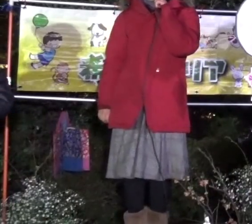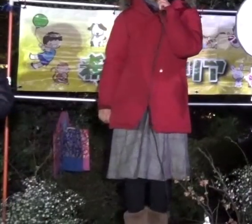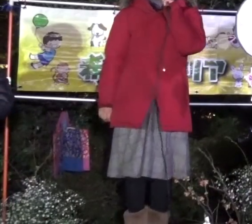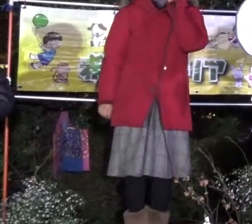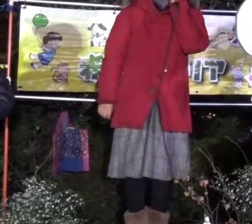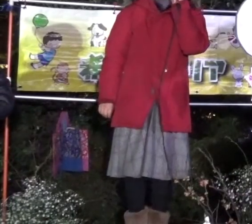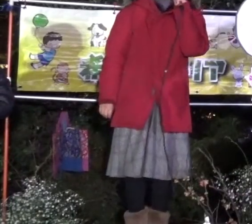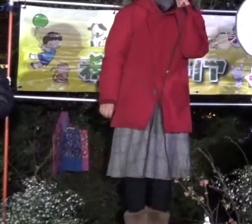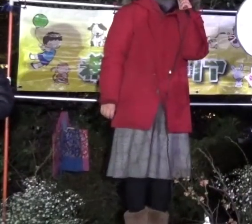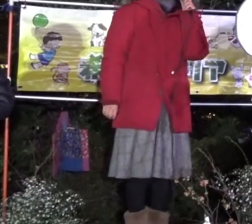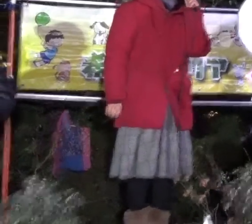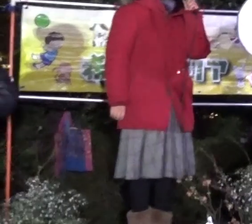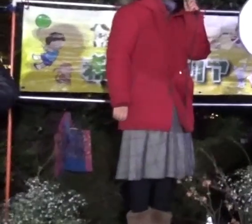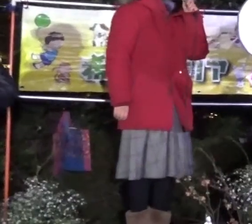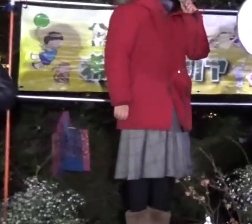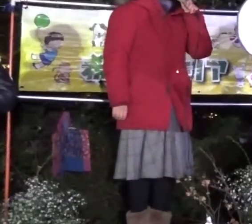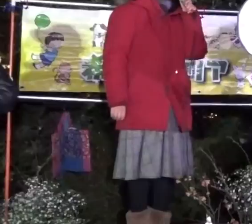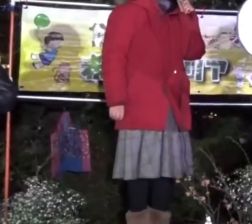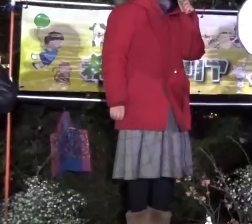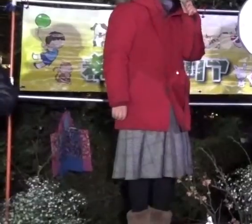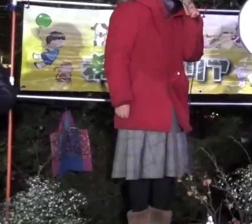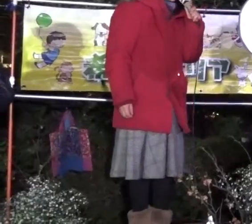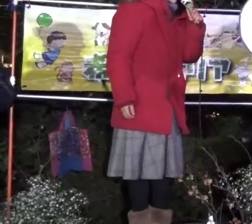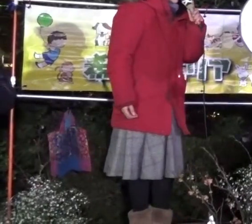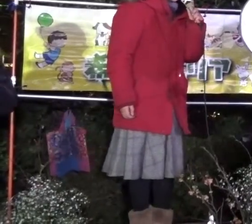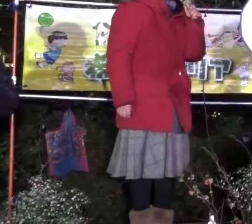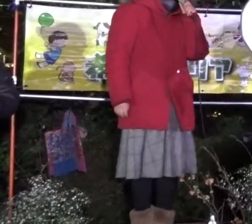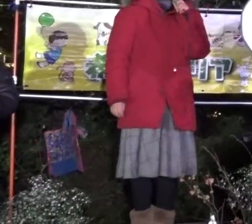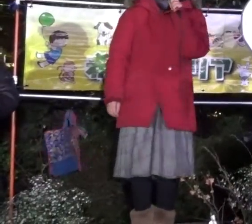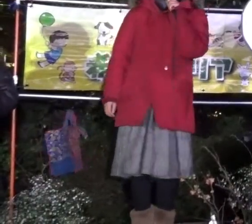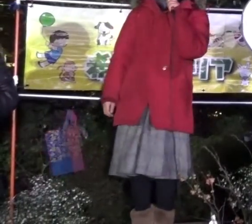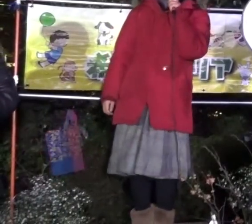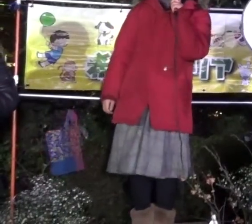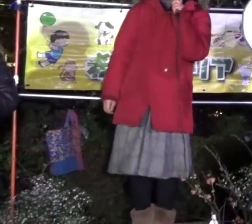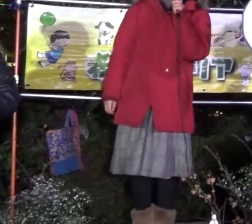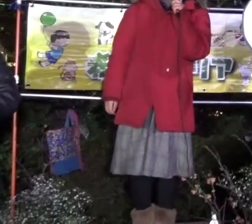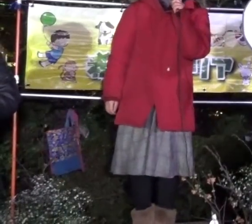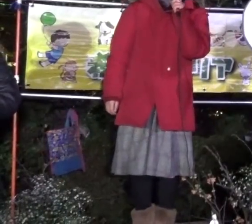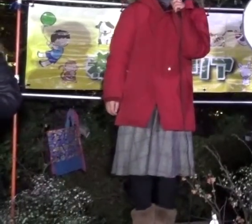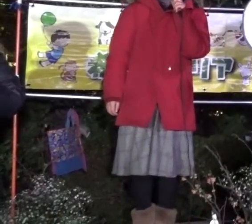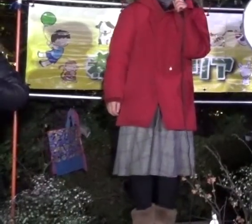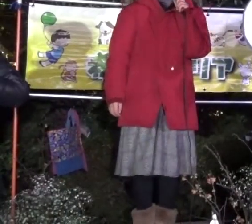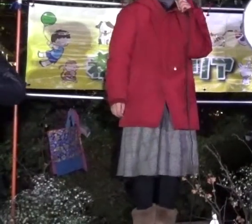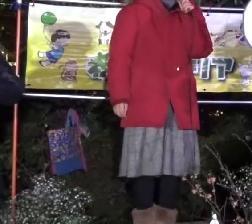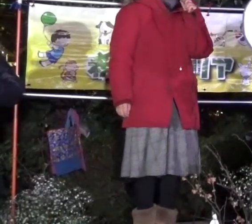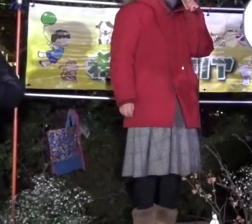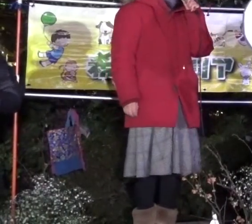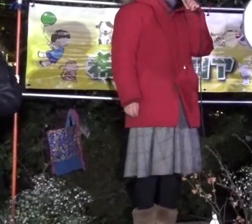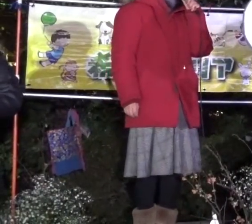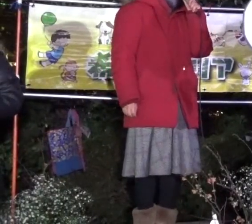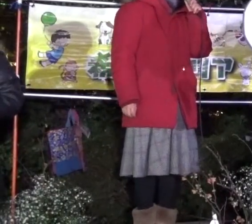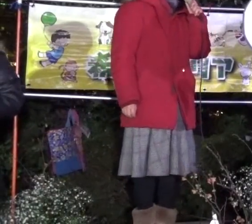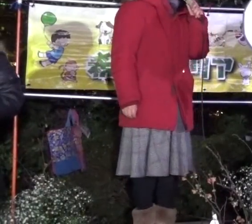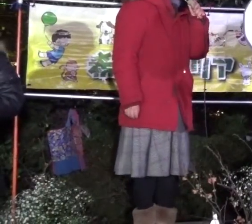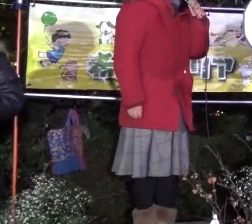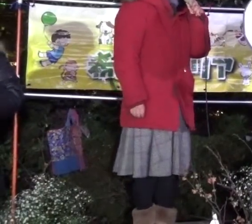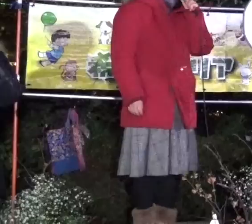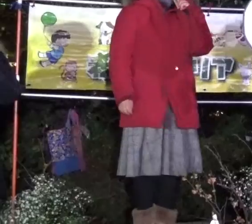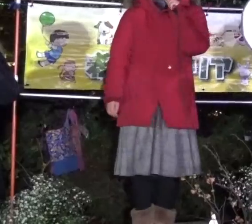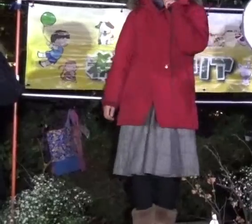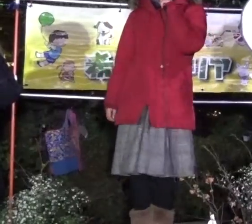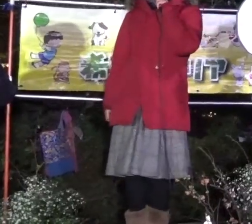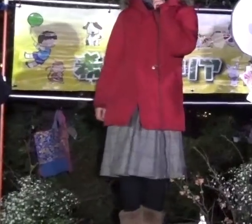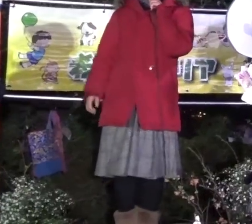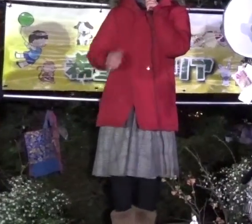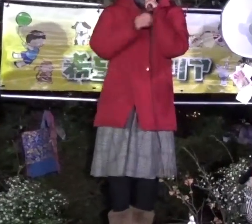ての方でも参加しやすいっていうあのエリアとしてずっと続けてきまして、はい、2014年の2月から希望